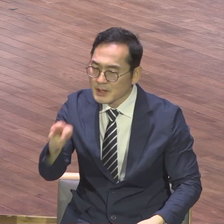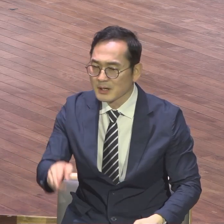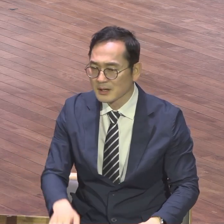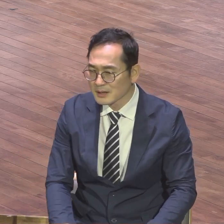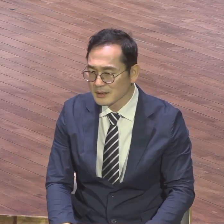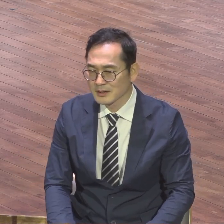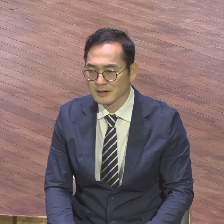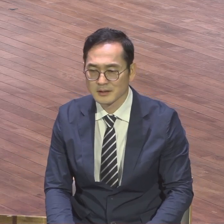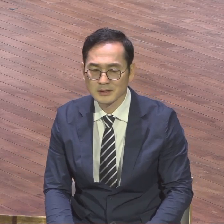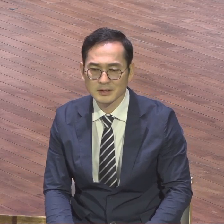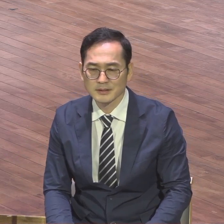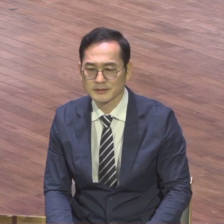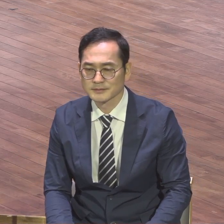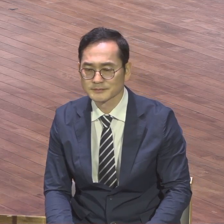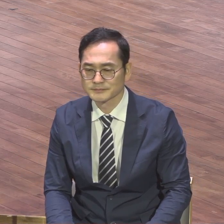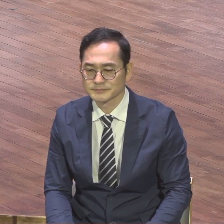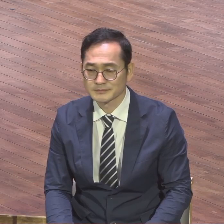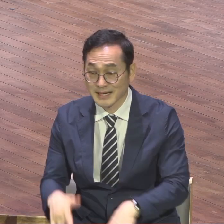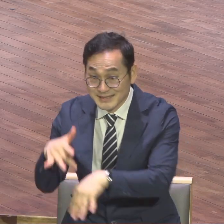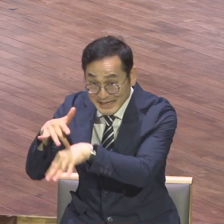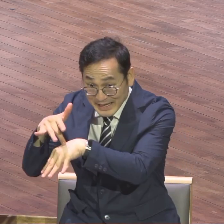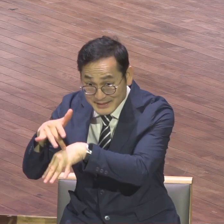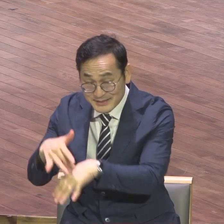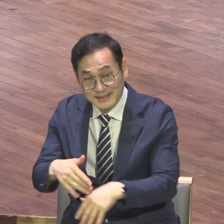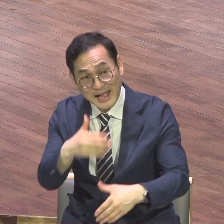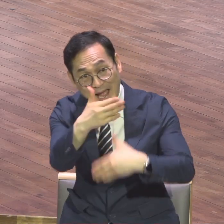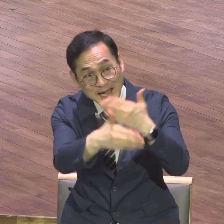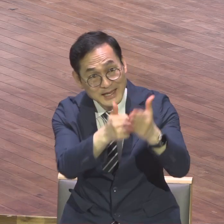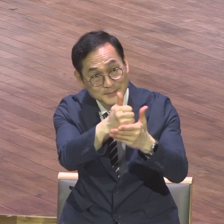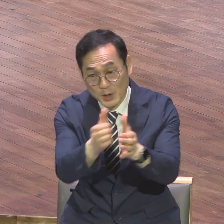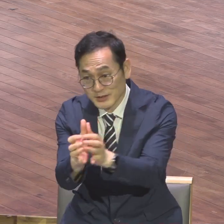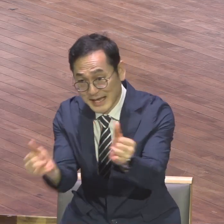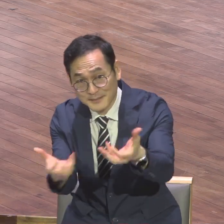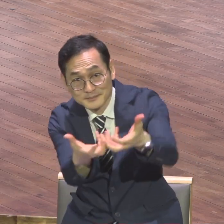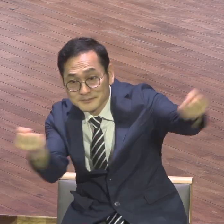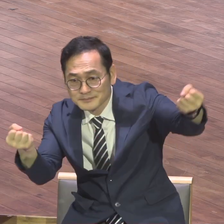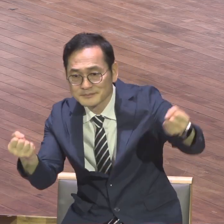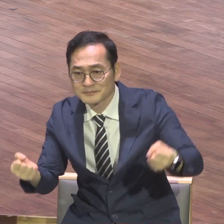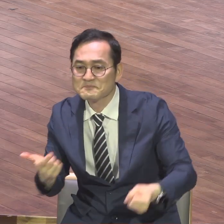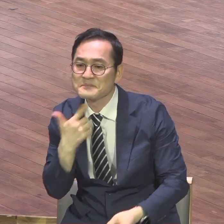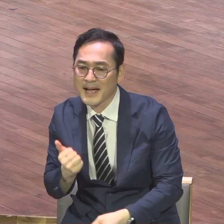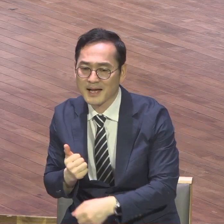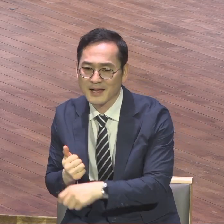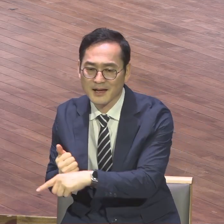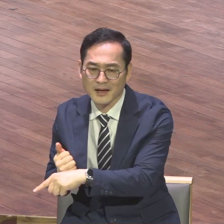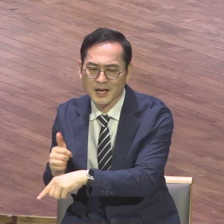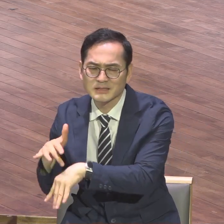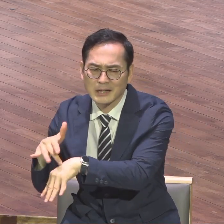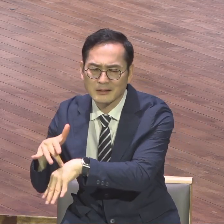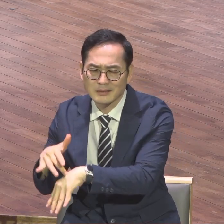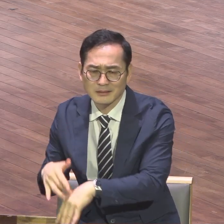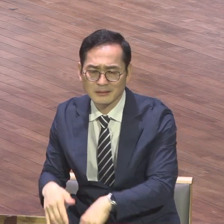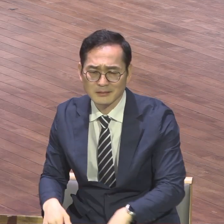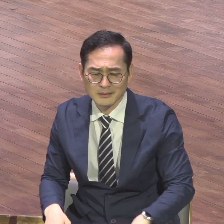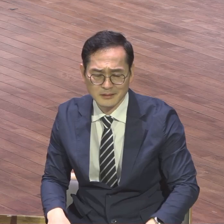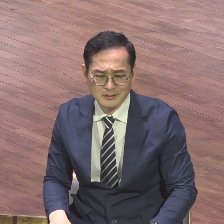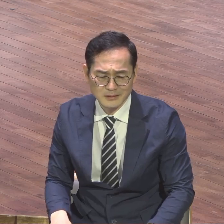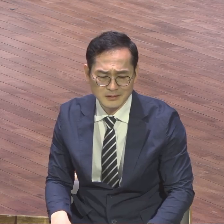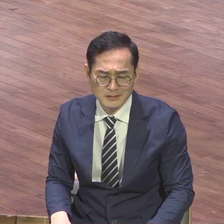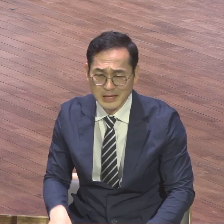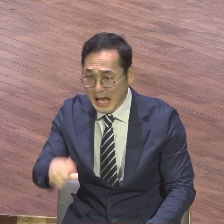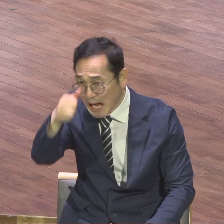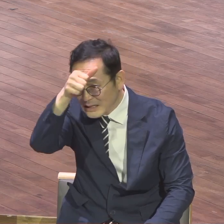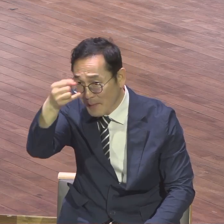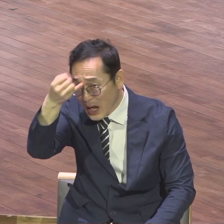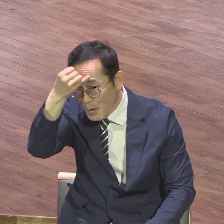사단이 말이죠. 창세기 3장에서 하나님과 사람 사이 이간식이었다니까요. 행복하게 살고 있는데 사람